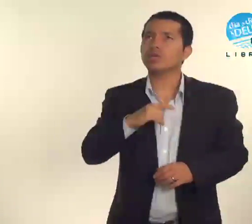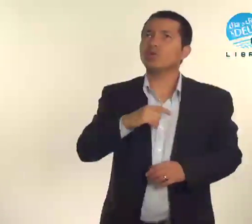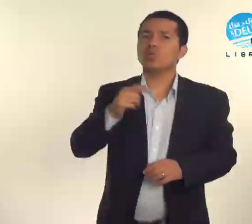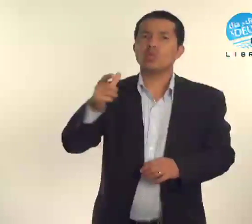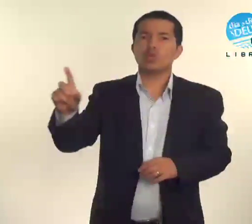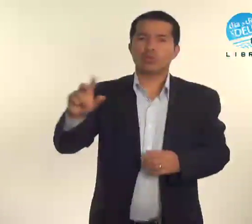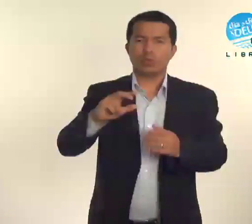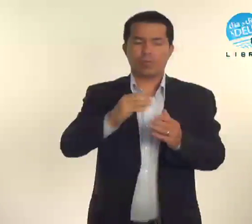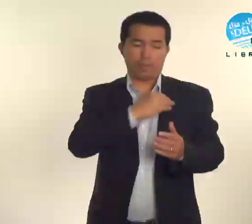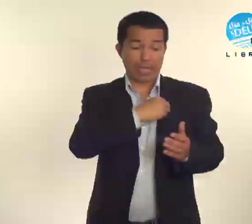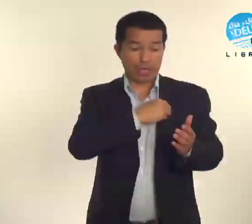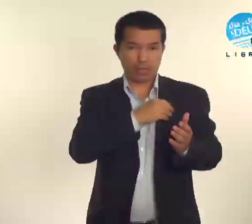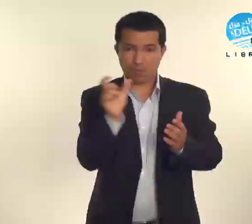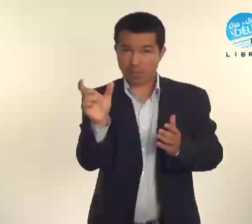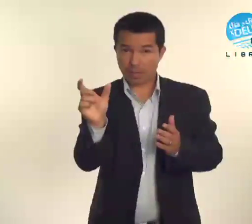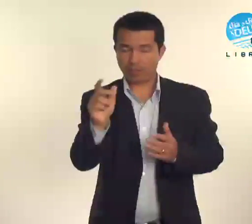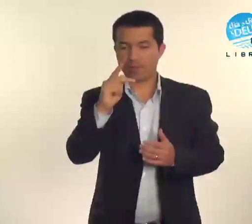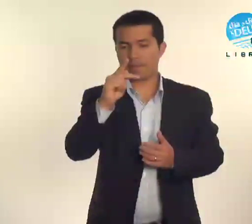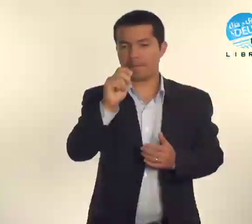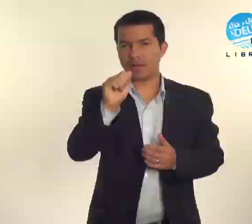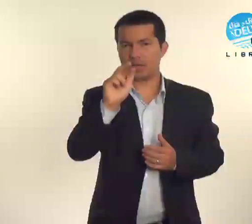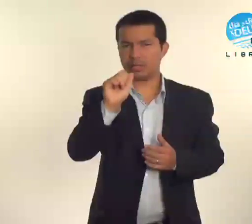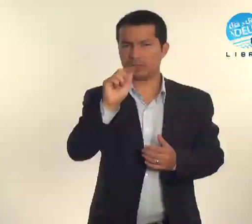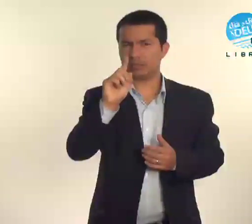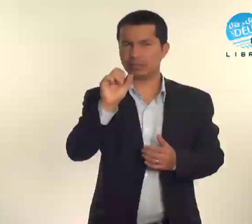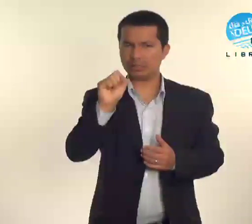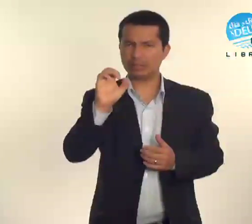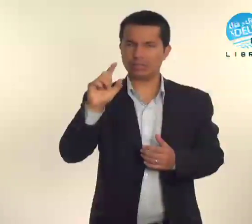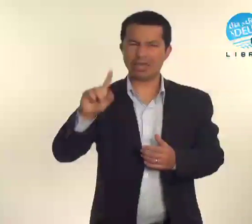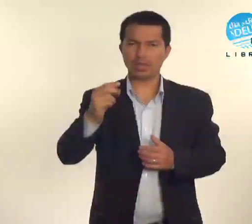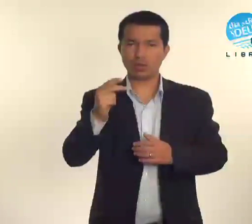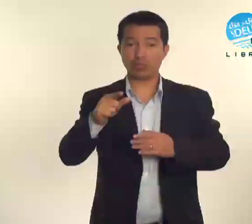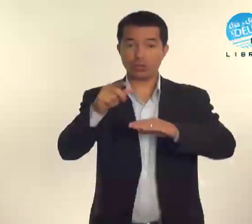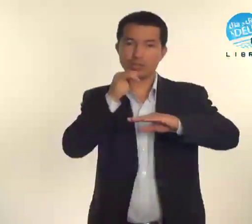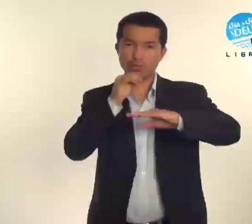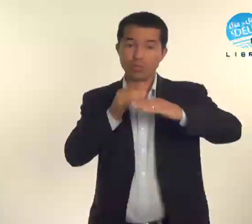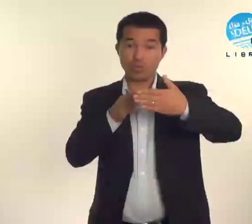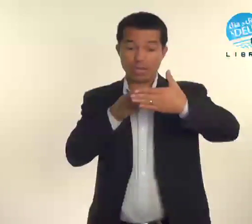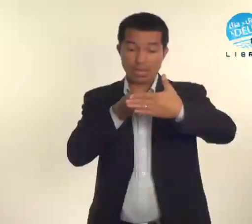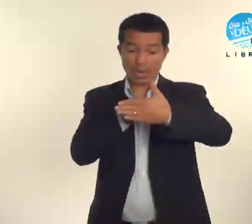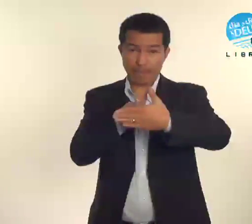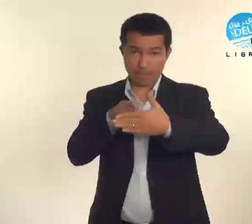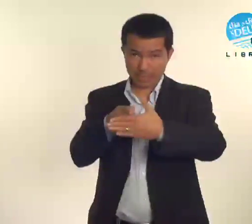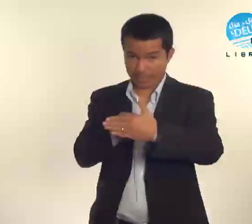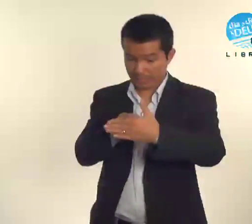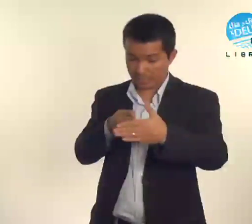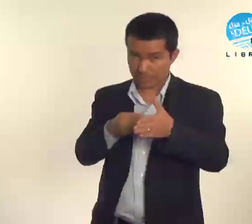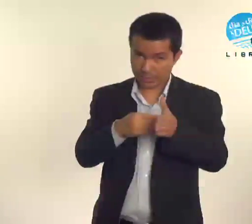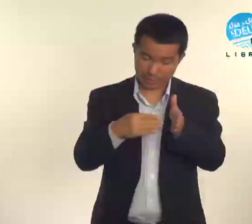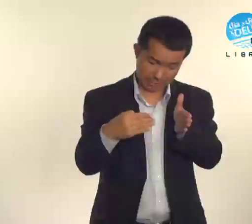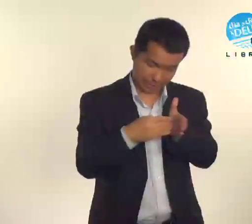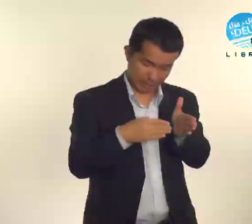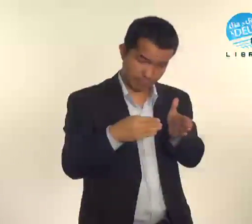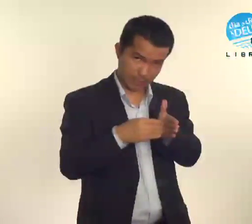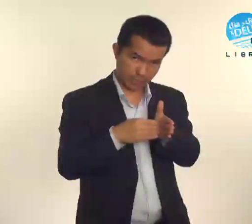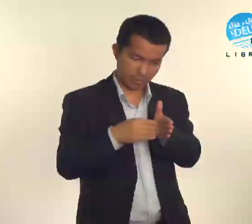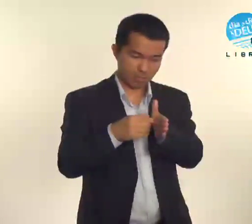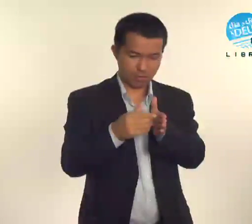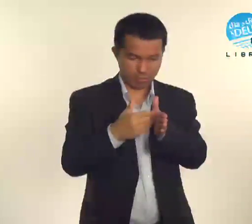a linha que separa o bem e o mal, transgredir. Vai lá, você passa a linha que